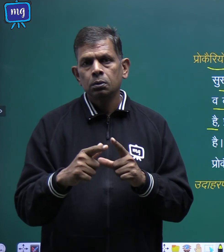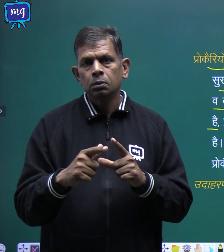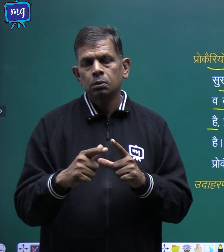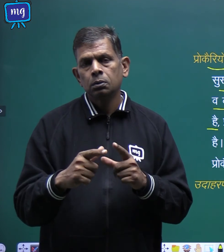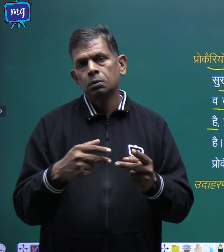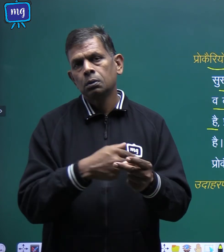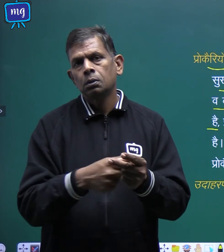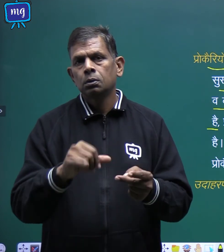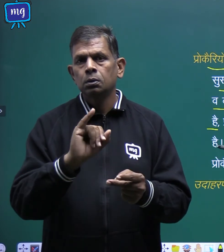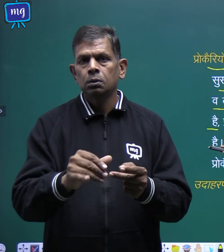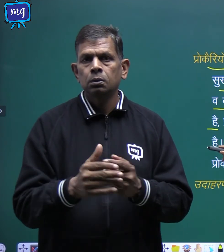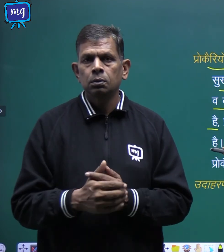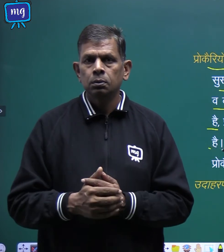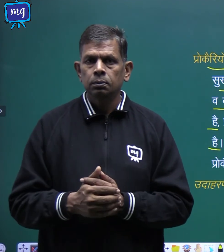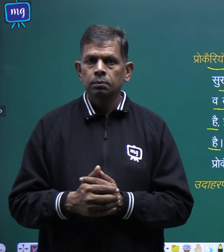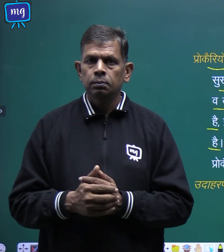कहलाती है।